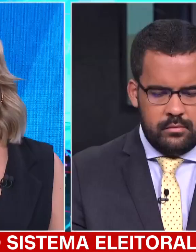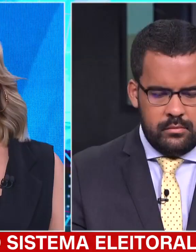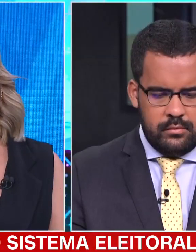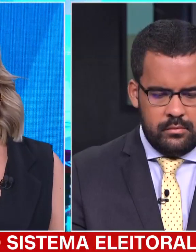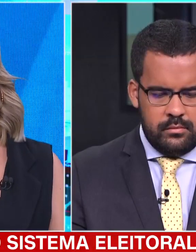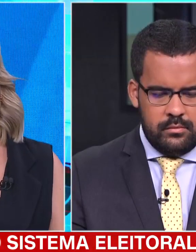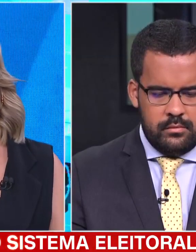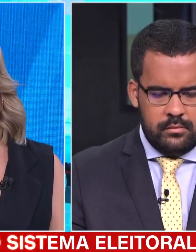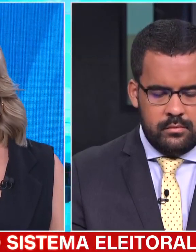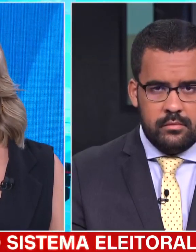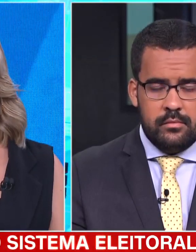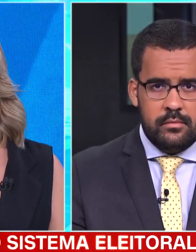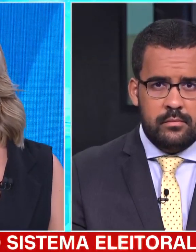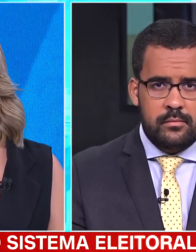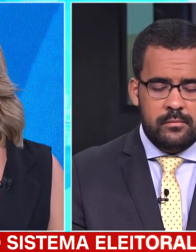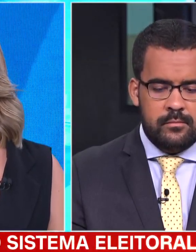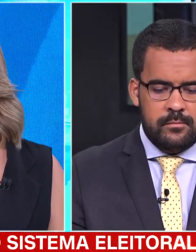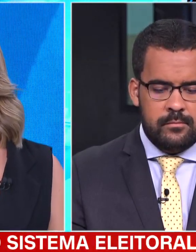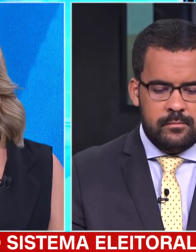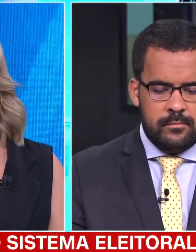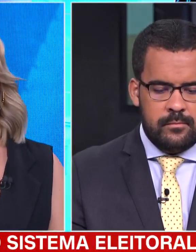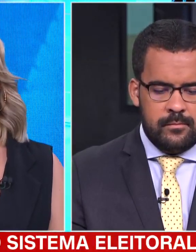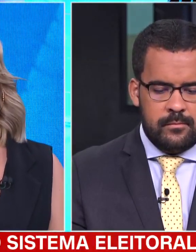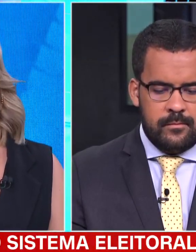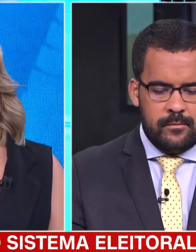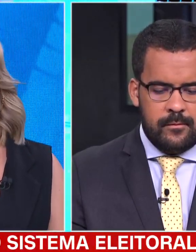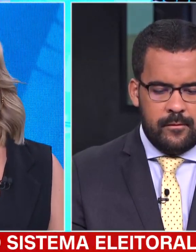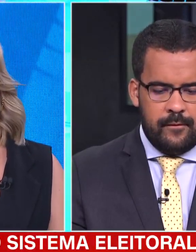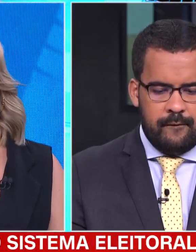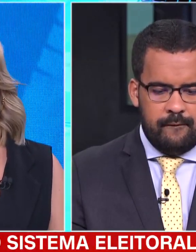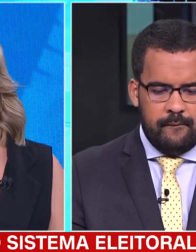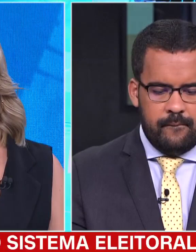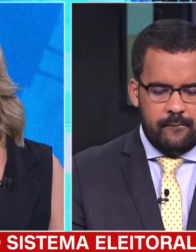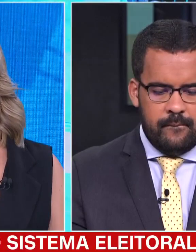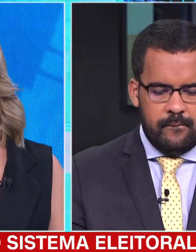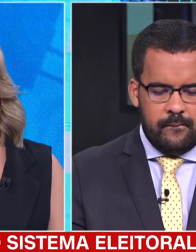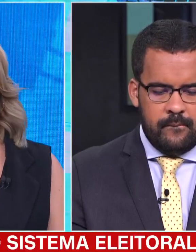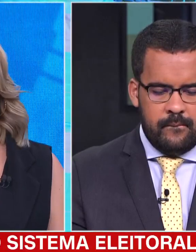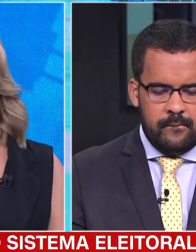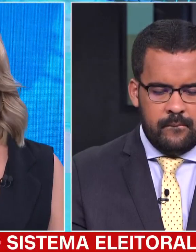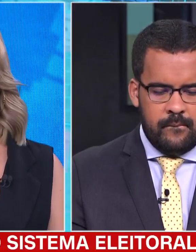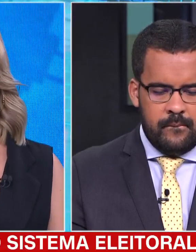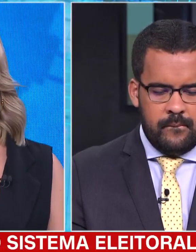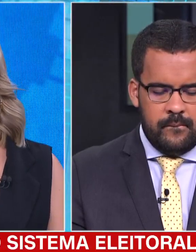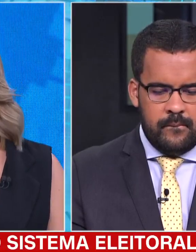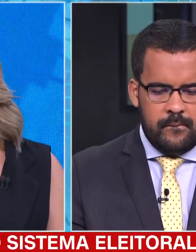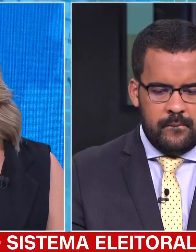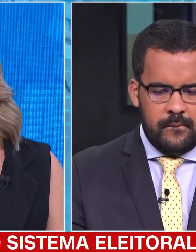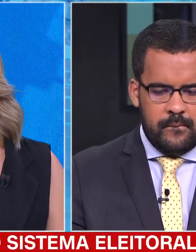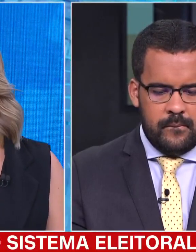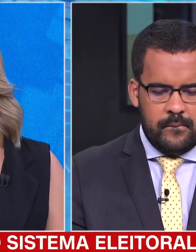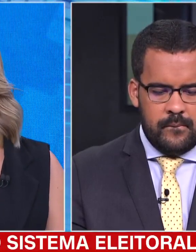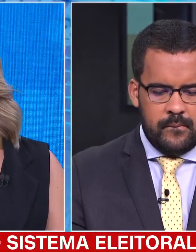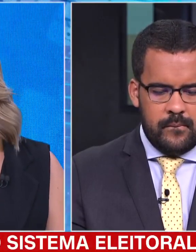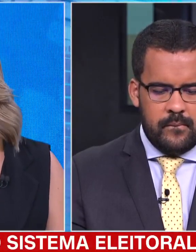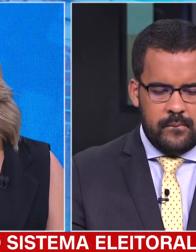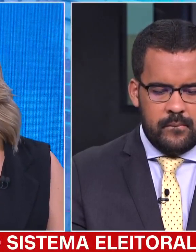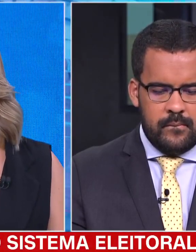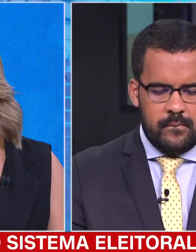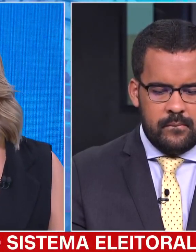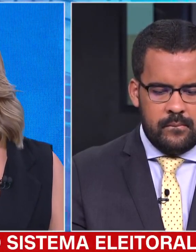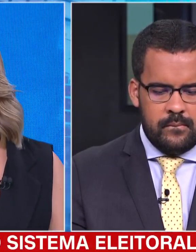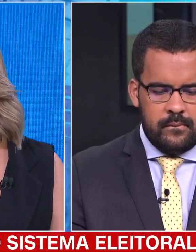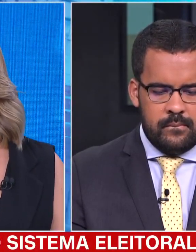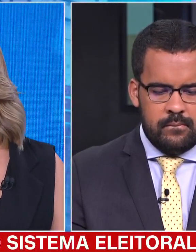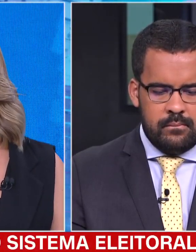trocar votos de candidatos foi o que disse o presidente E aí vem a procuradoria-geral da República a ilação além de